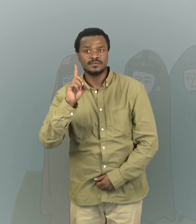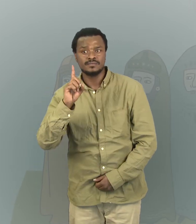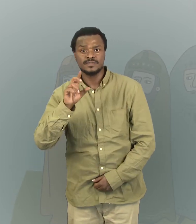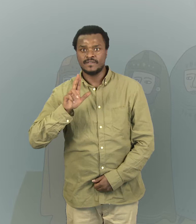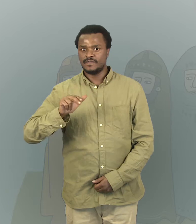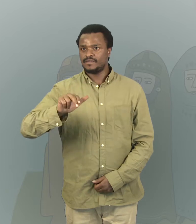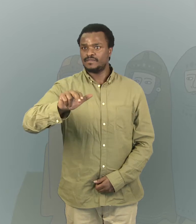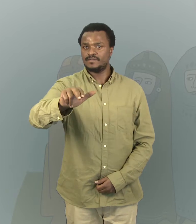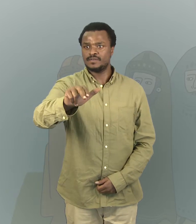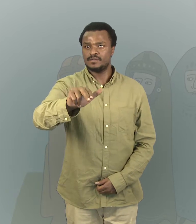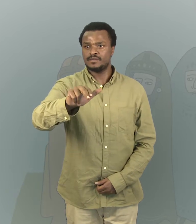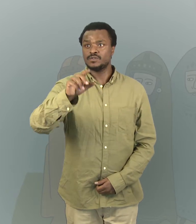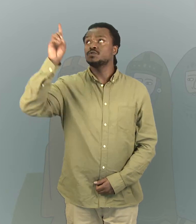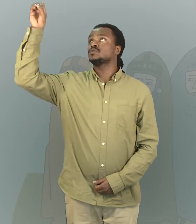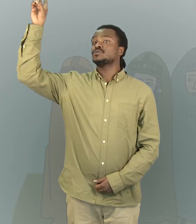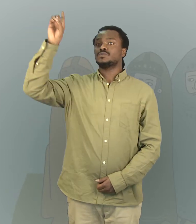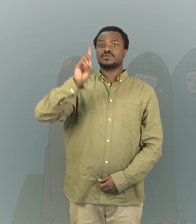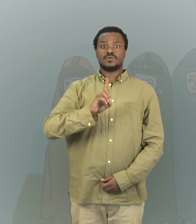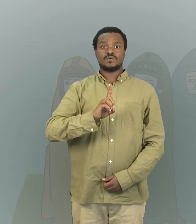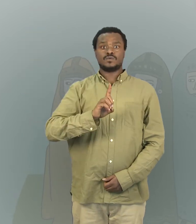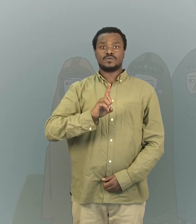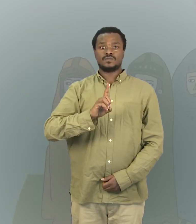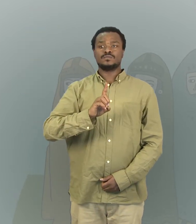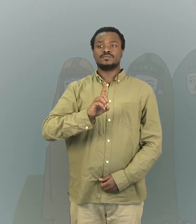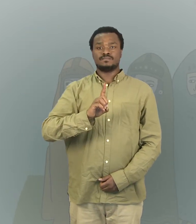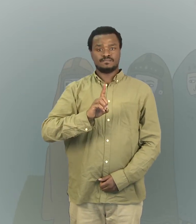celui qui vient après moi et plus puissant que moi